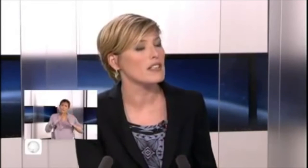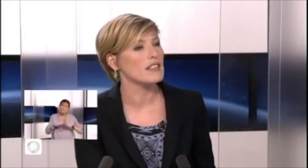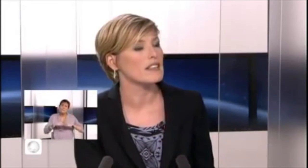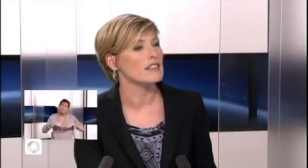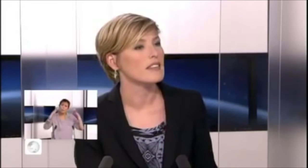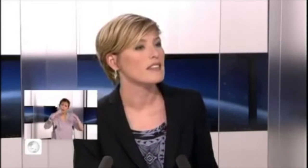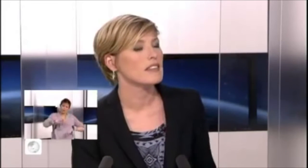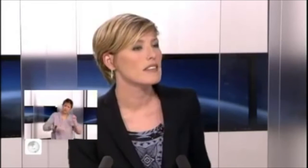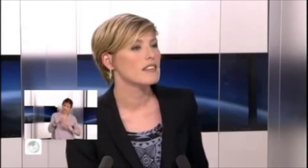signes.